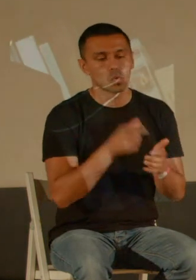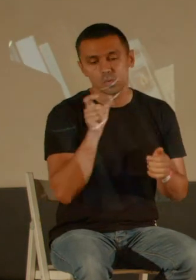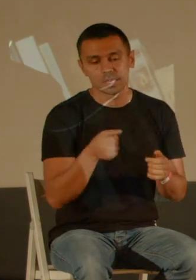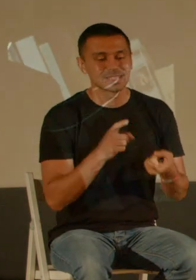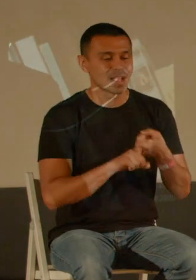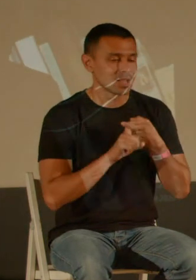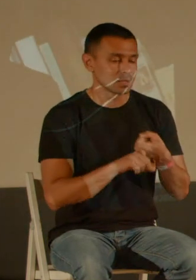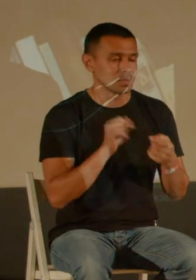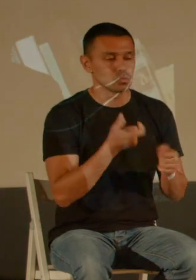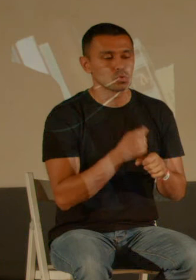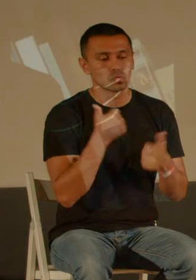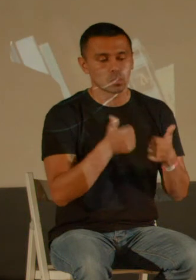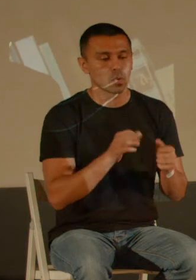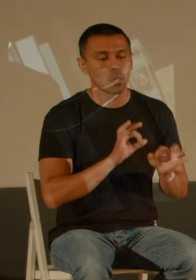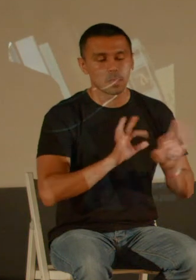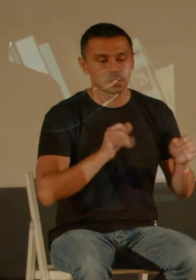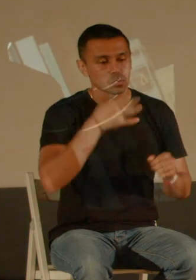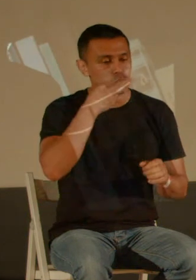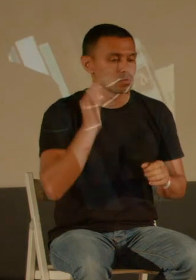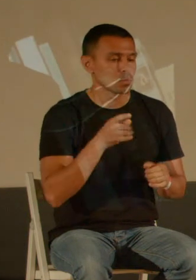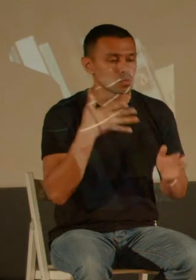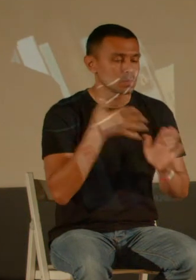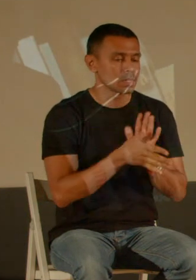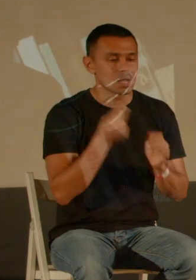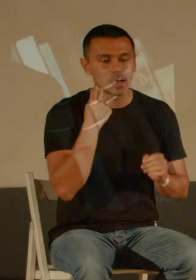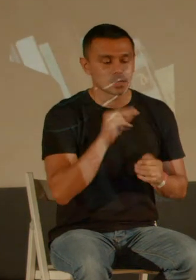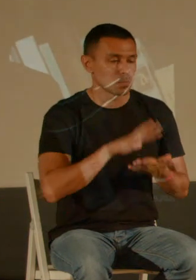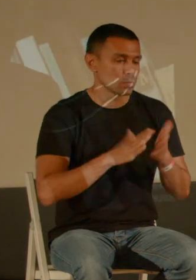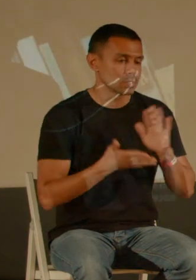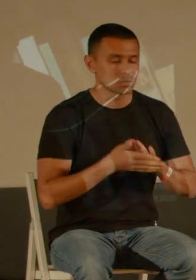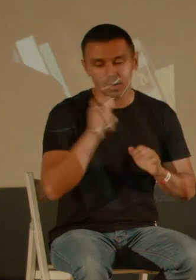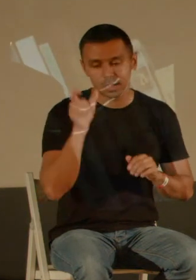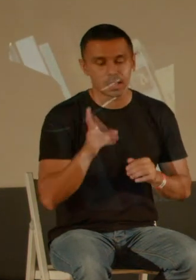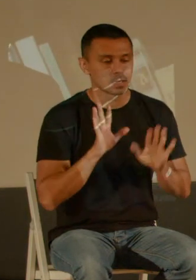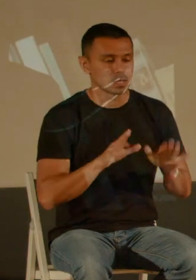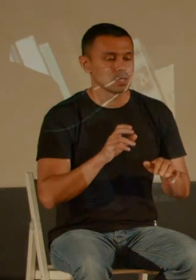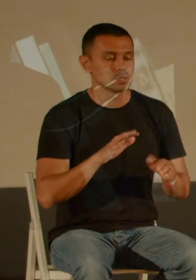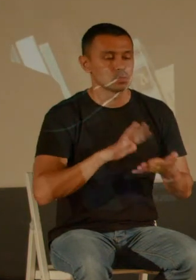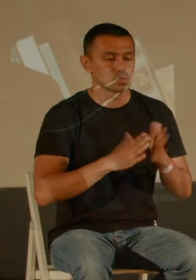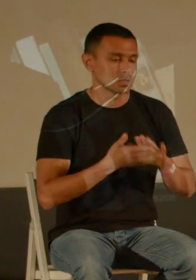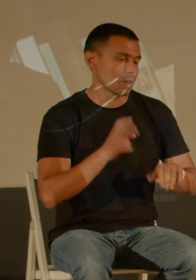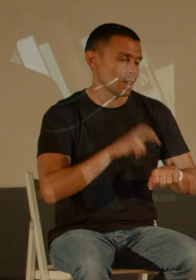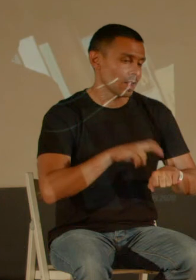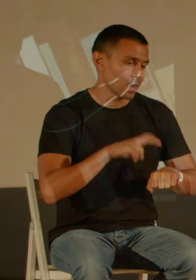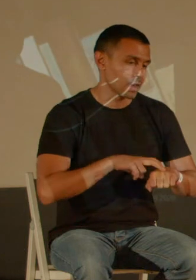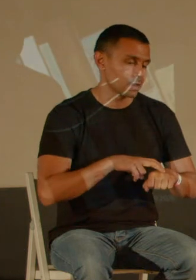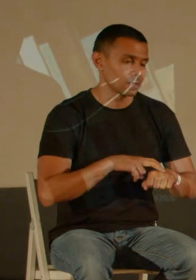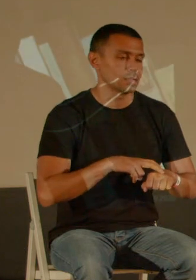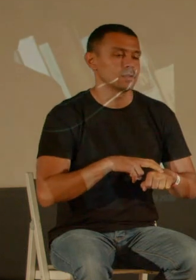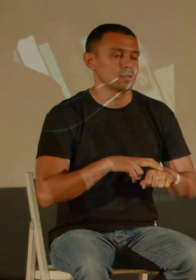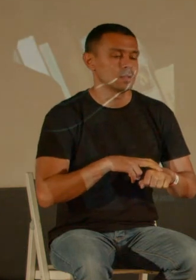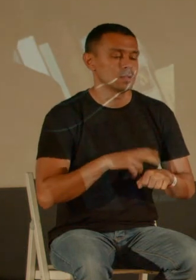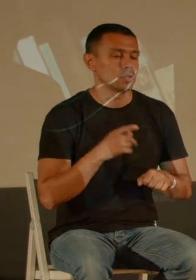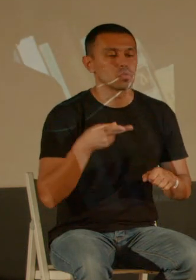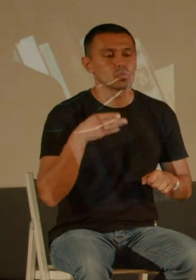залежностями, там дуже добре описаний досвід. І для того, щоб розуміти краще позицію клієнта, а не тільки з позиції якби, лікаря, з позиції патріархальної